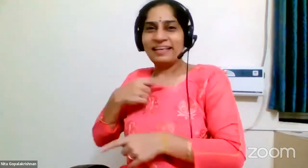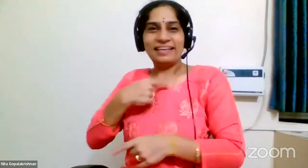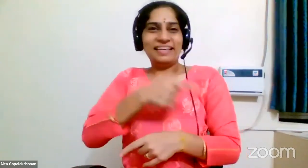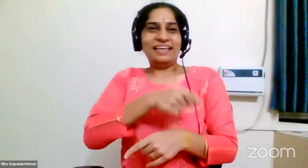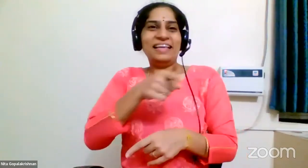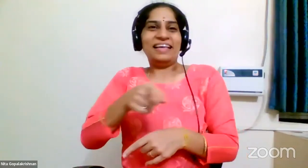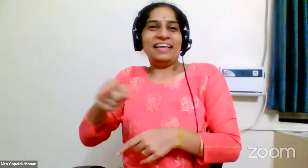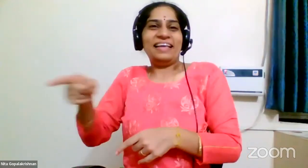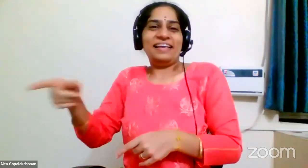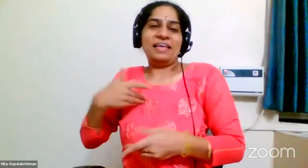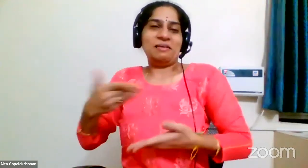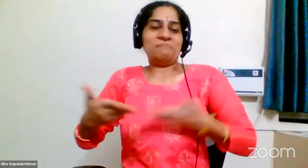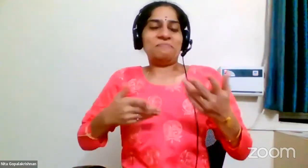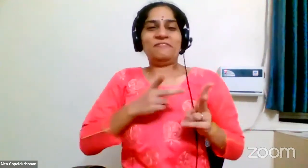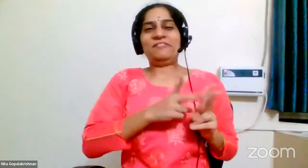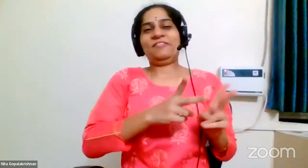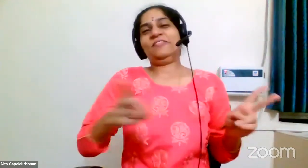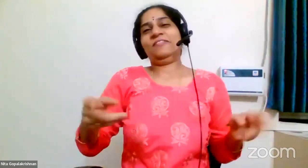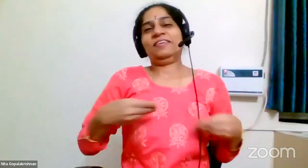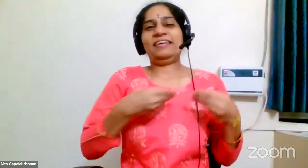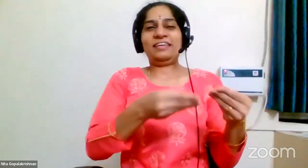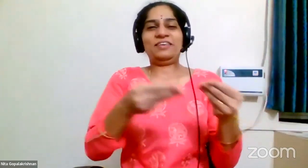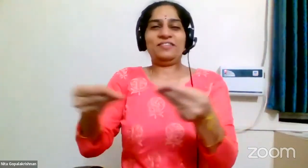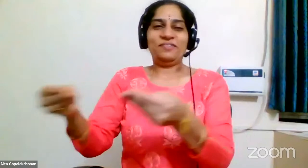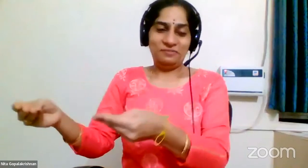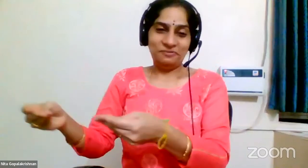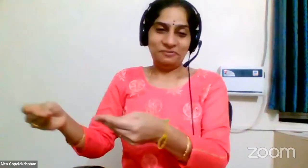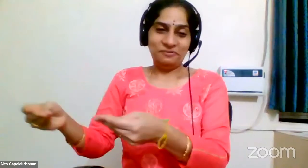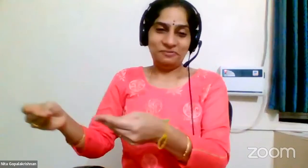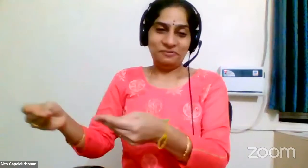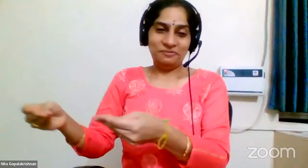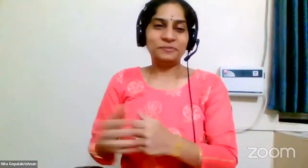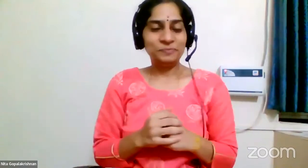इस भौतिक संसार में देखा जाता है कि सब